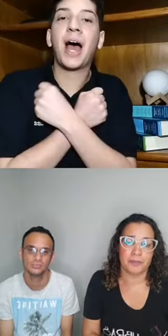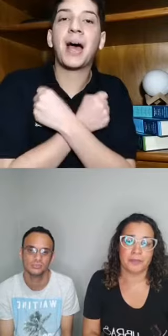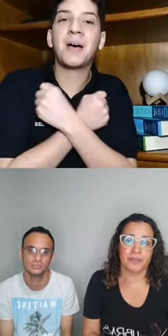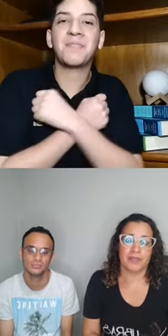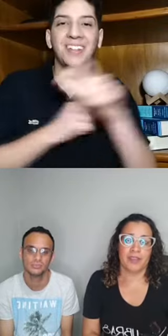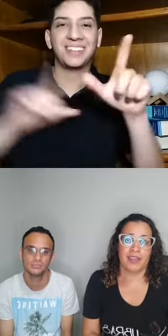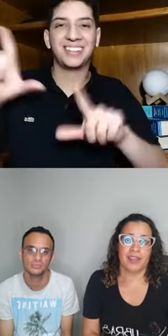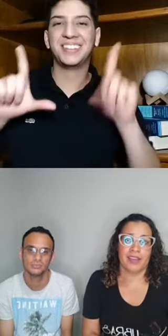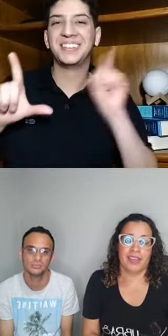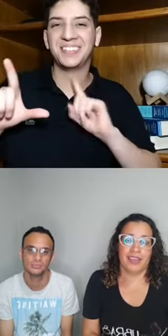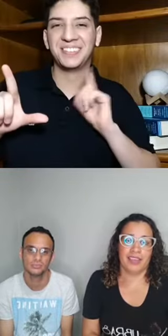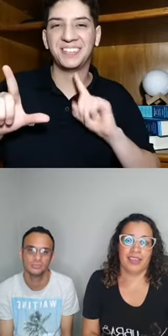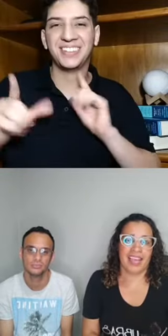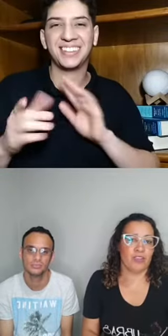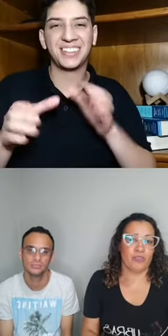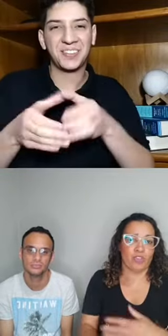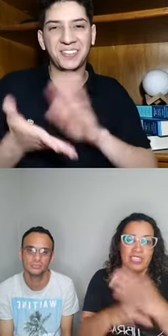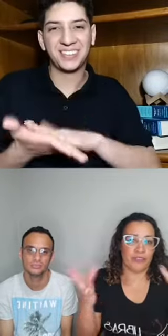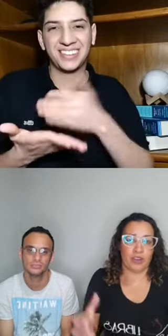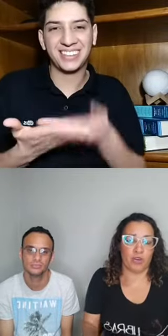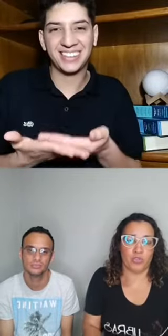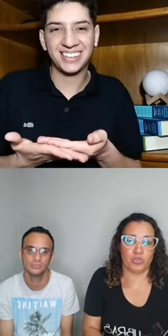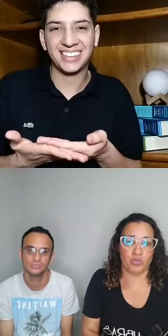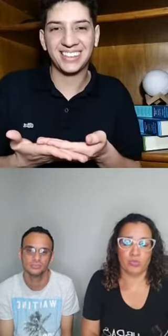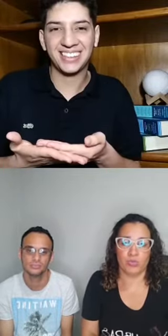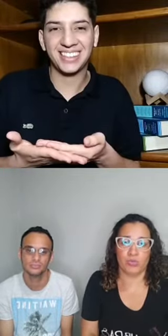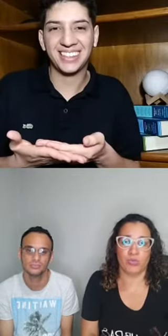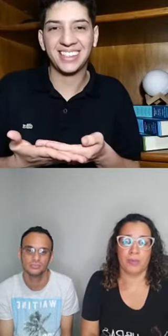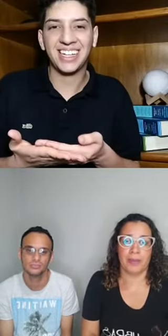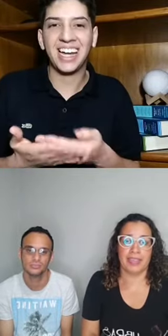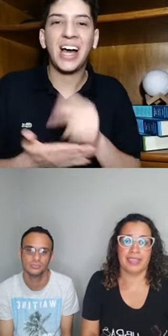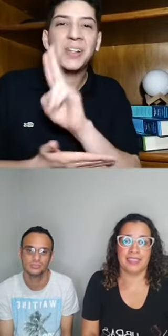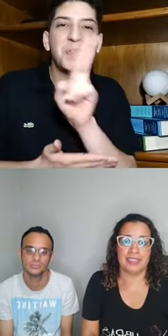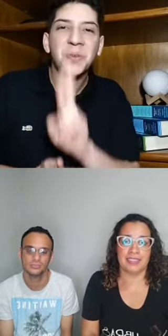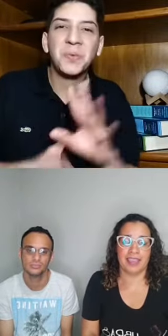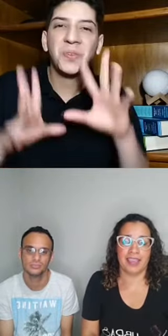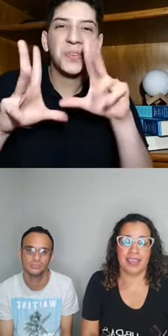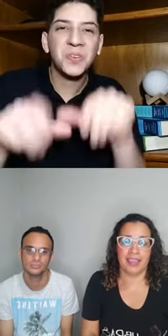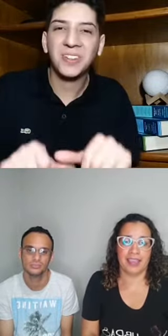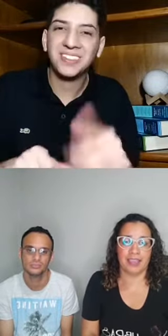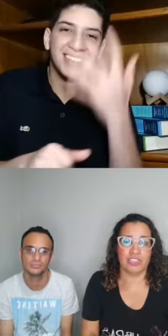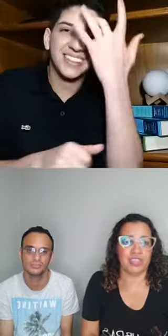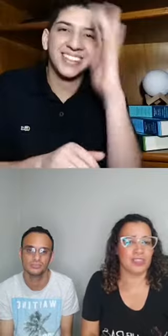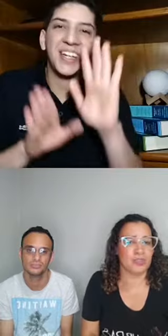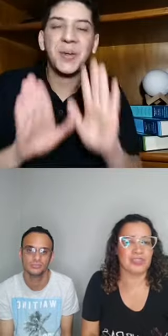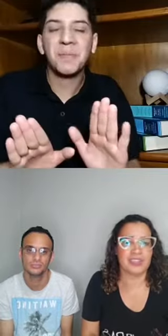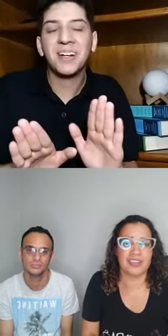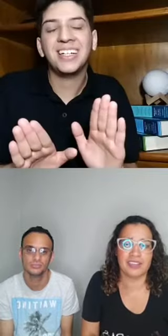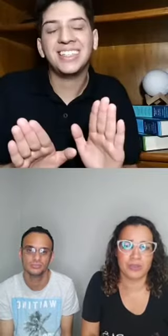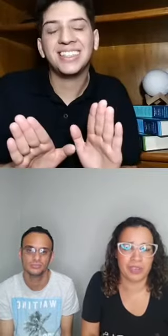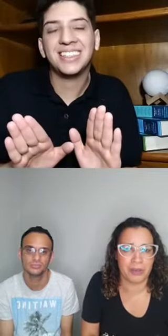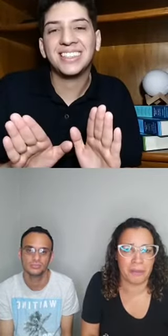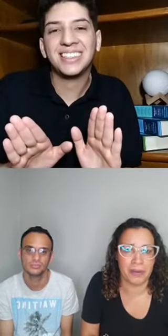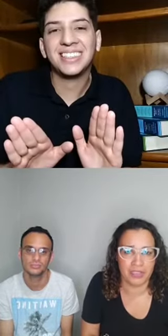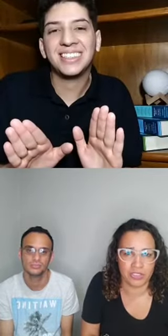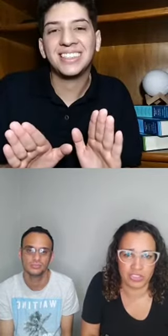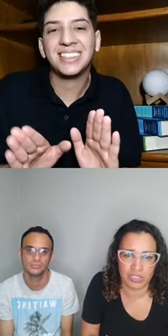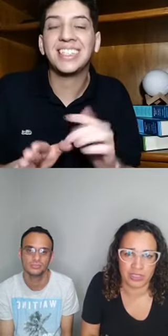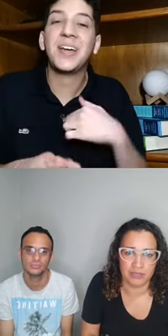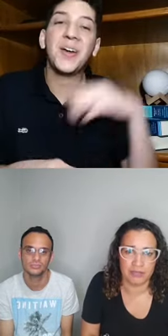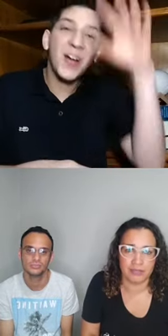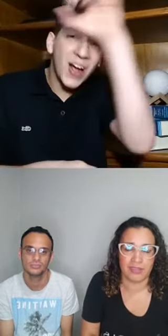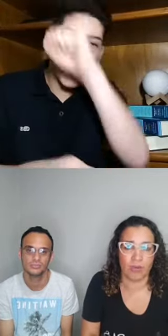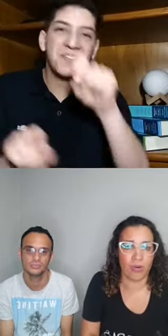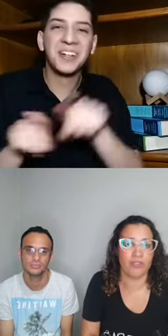Minas, que, eu não consegui falar o nome de todo mundo, mas, gente, o tanto que eu